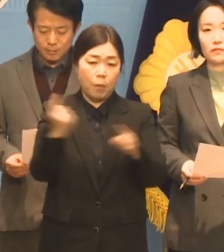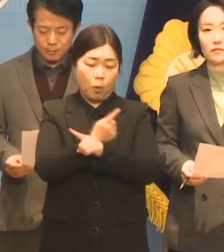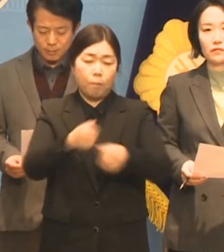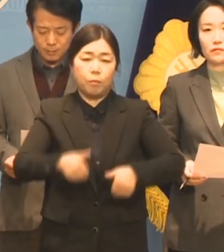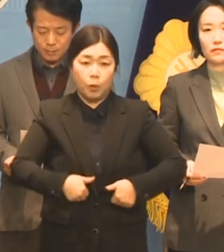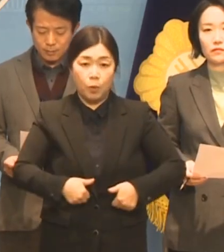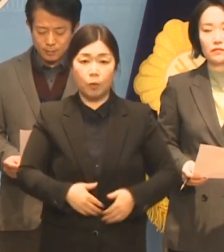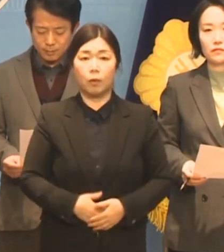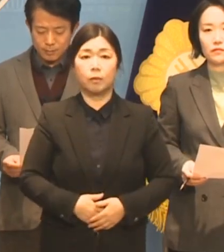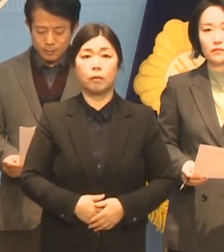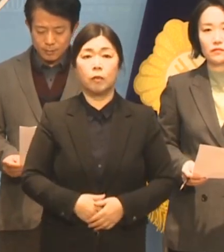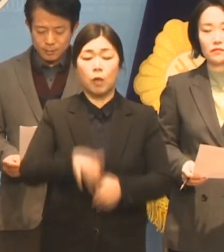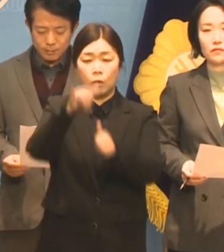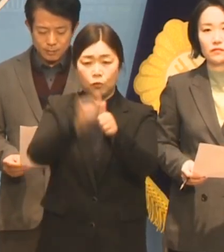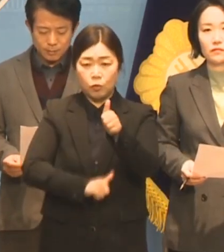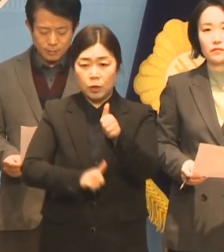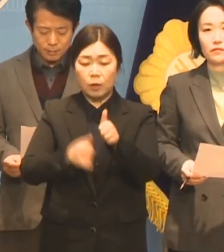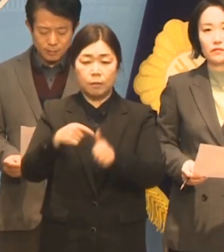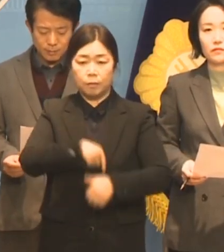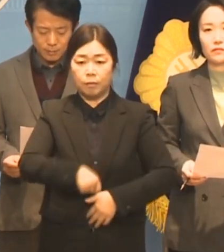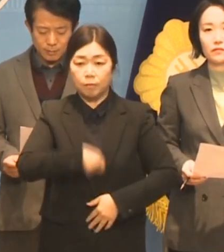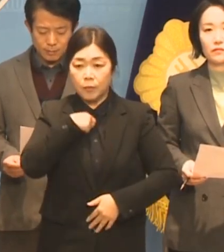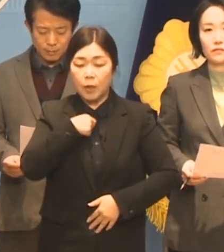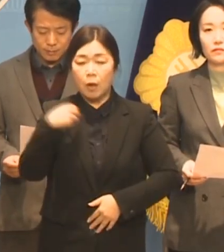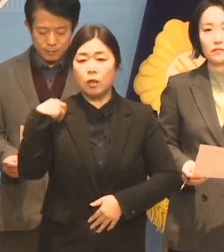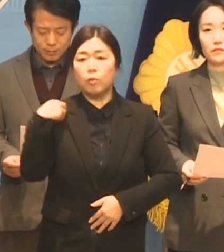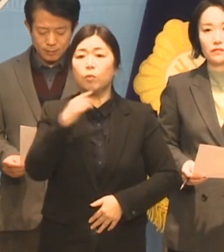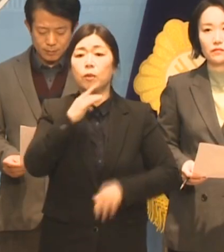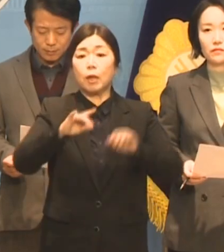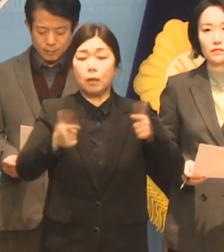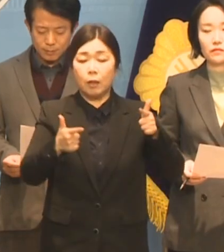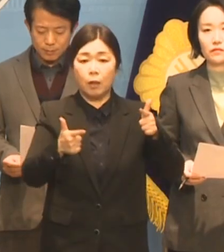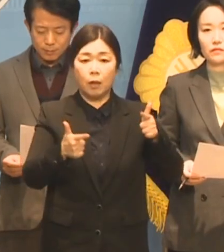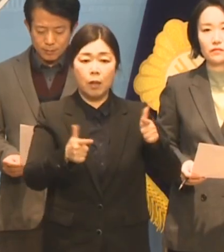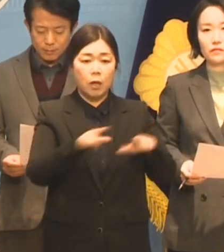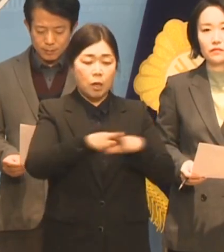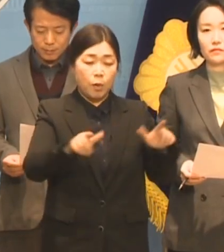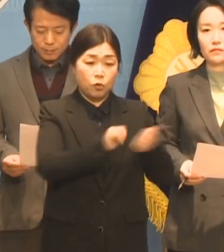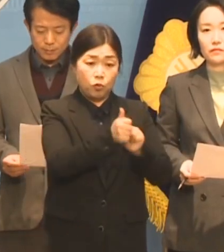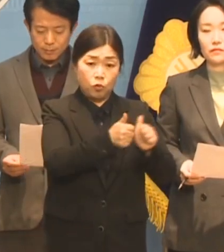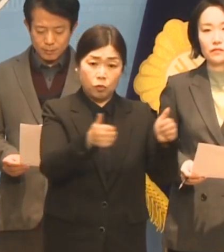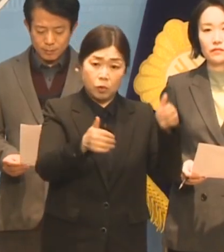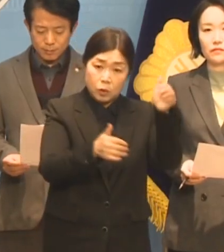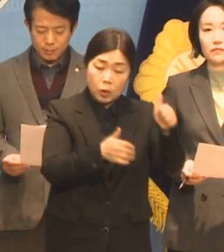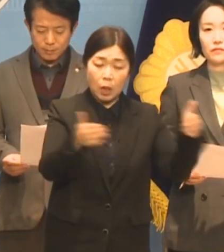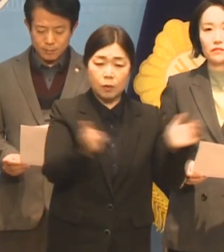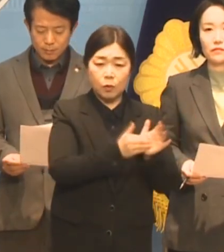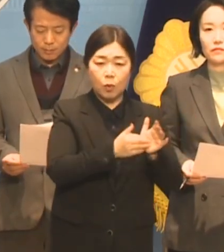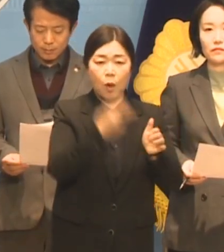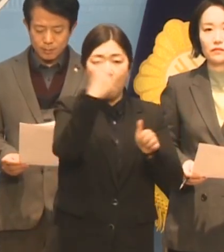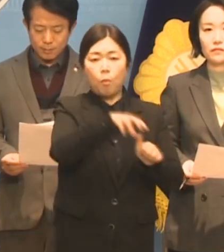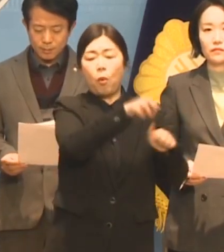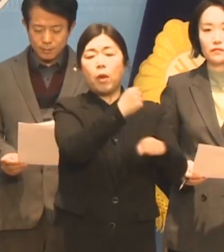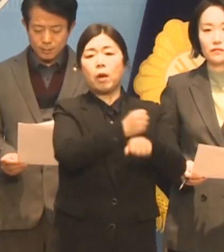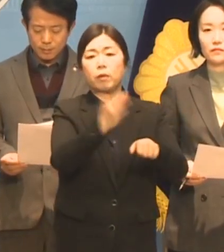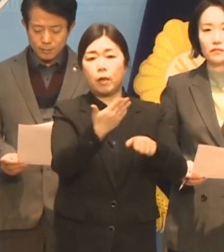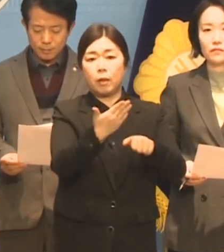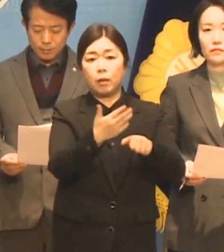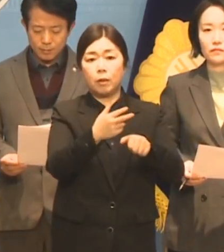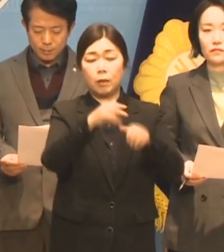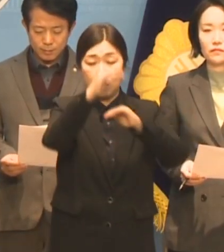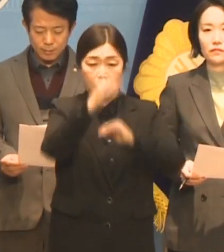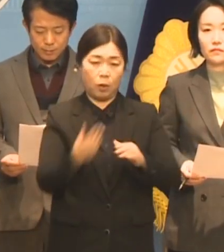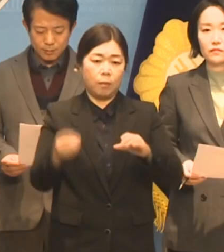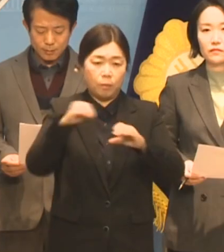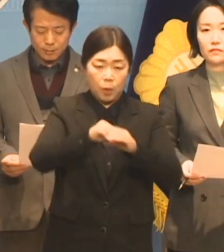보호 및 코리아 디스카운트 해소를 위한 과제들이 산적해 있습니다. 더불어민주당 대한민국 주식시장